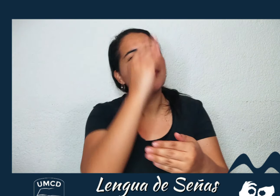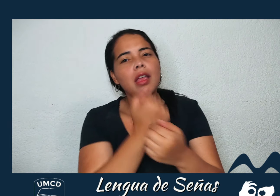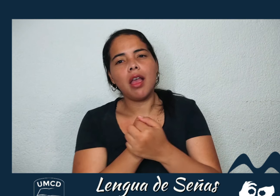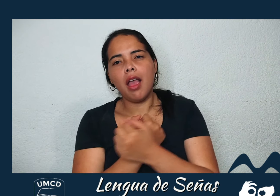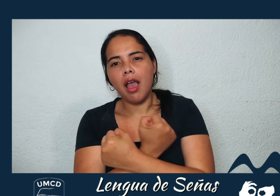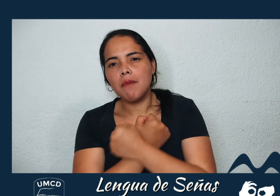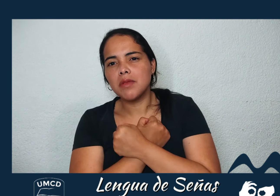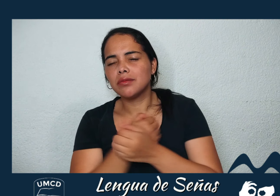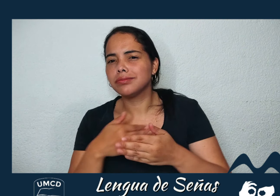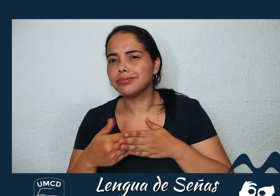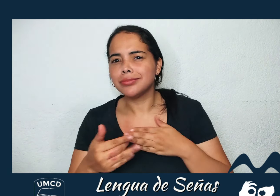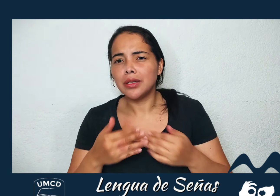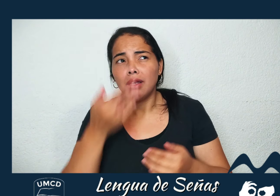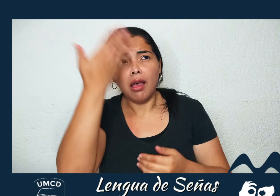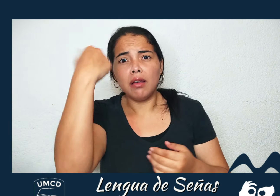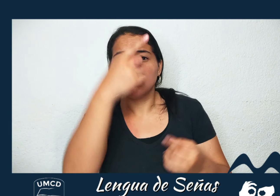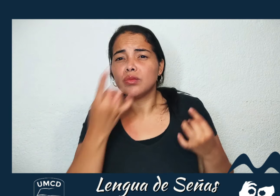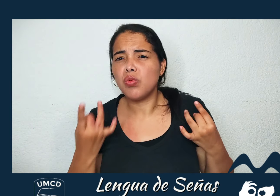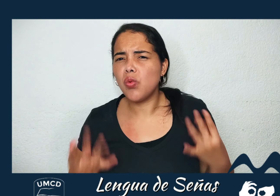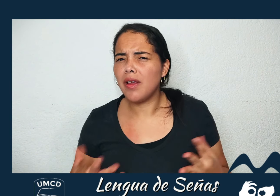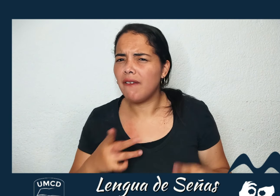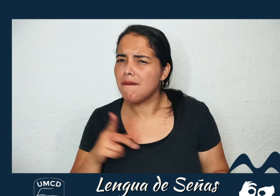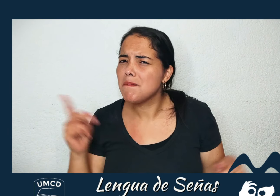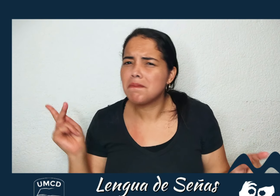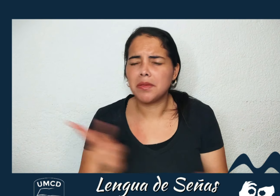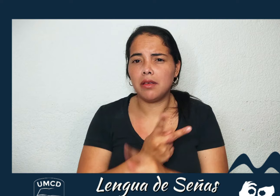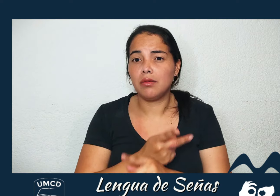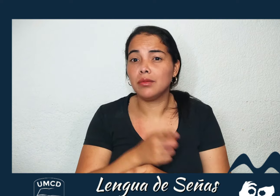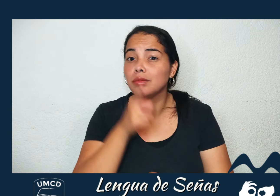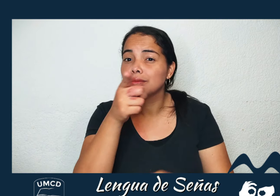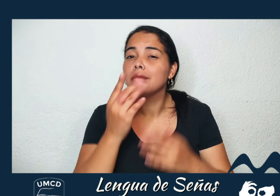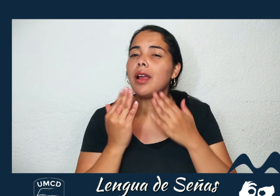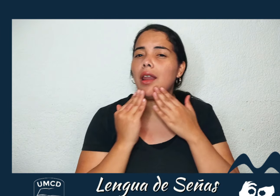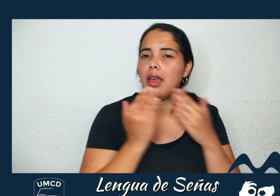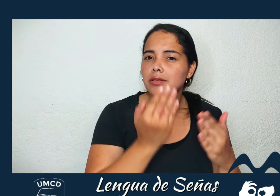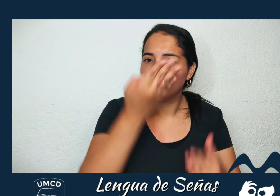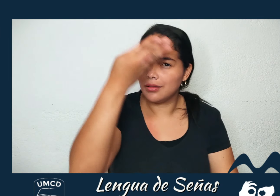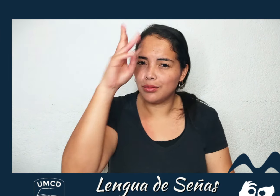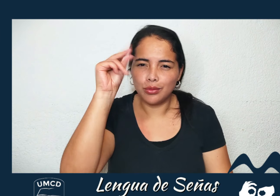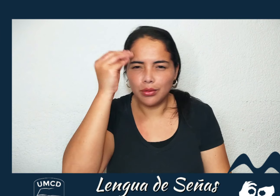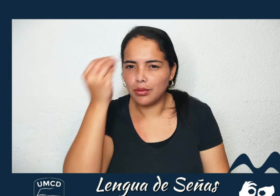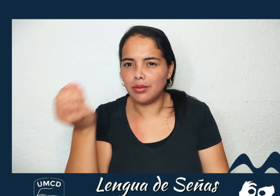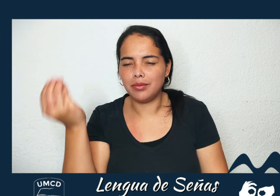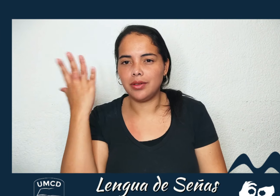entrega aun a pesar del sufrimiento. Demos gracias a Dios.